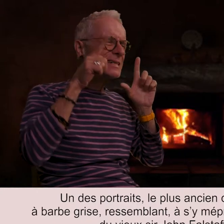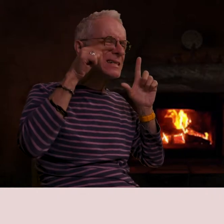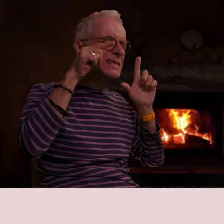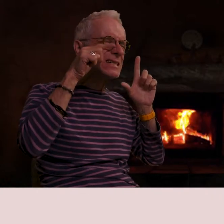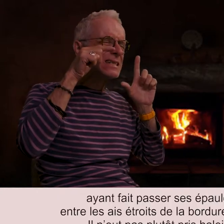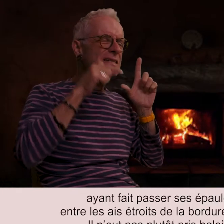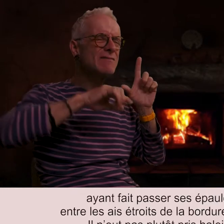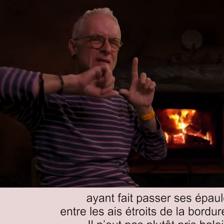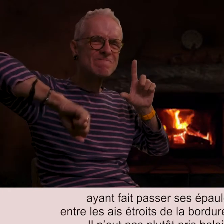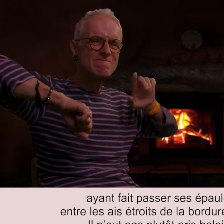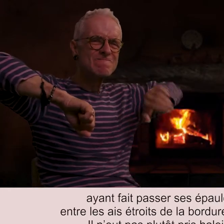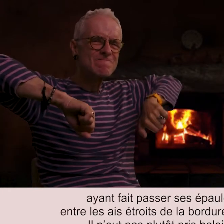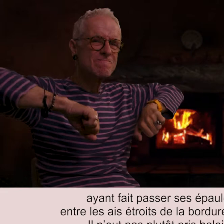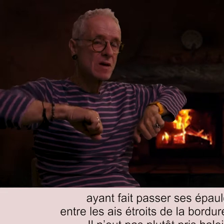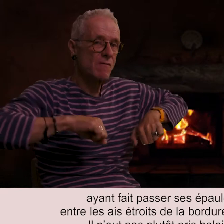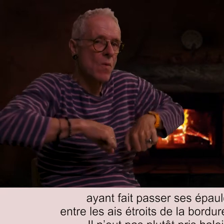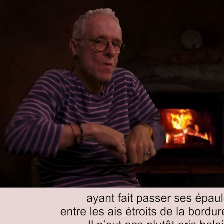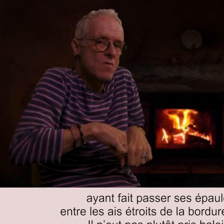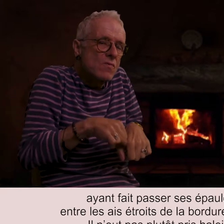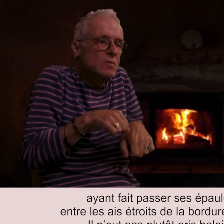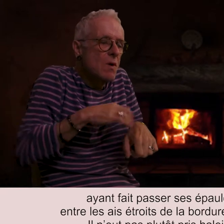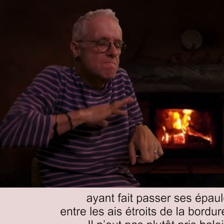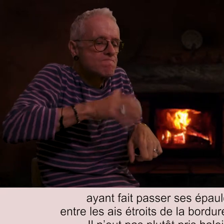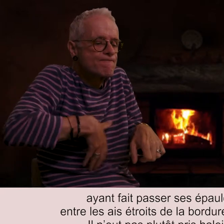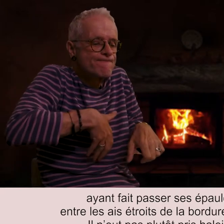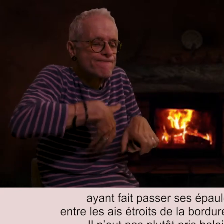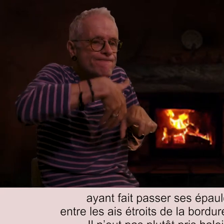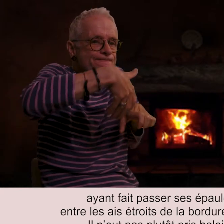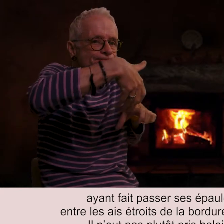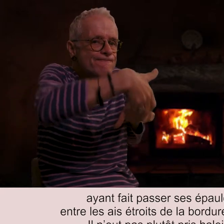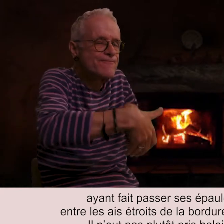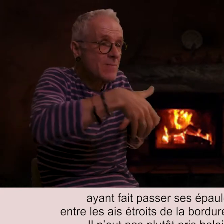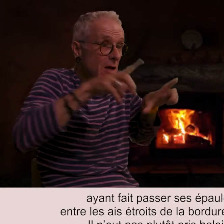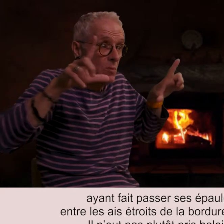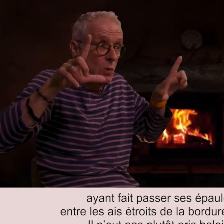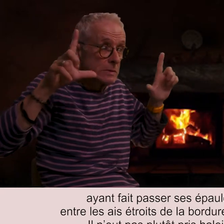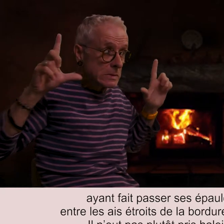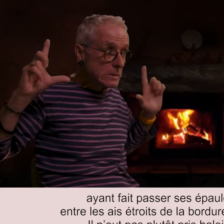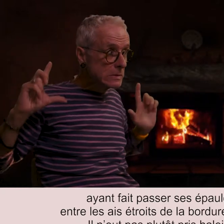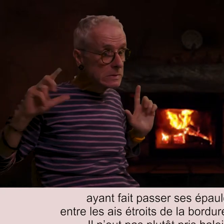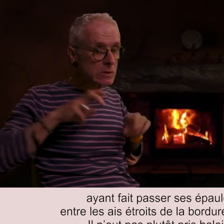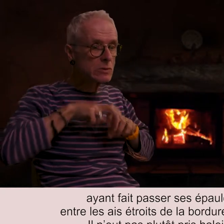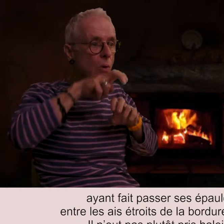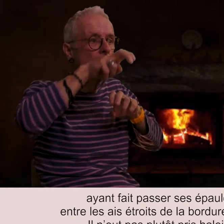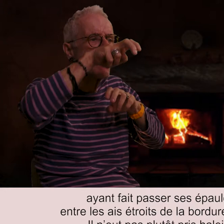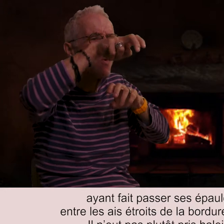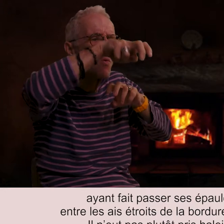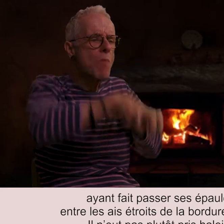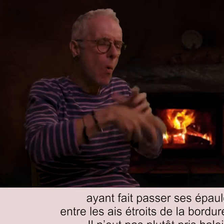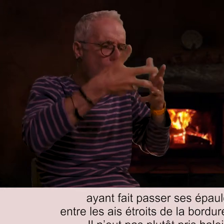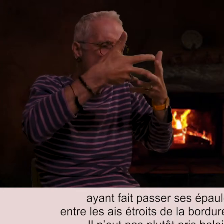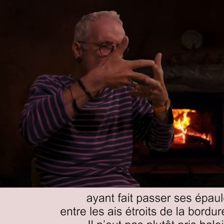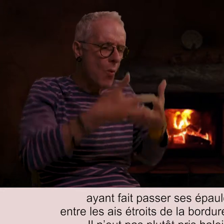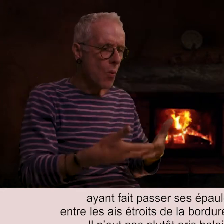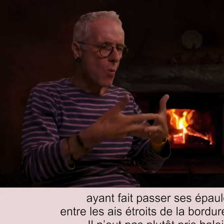efforts, ayant fait passer ses épaules et son ventre rebondi entre les aies étroits de la bordure, sauta lourdement par